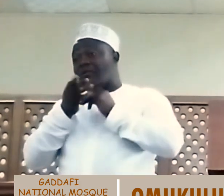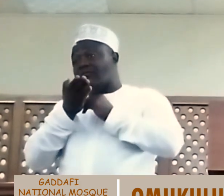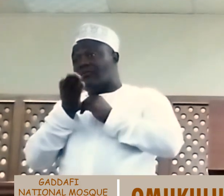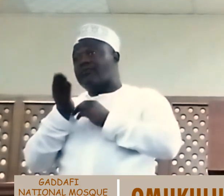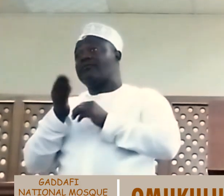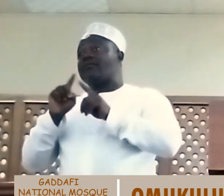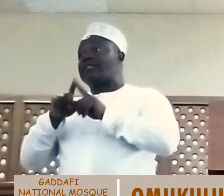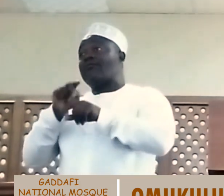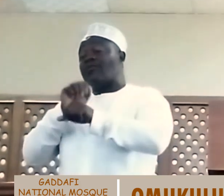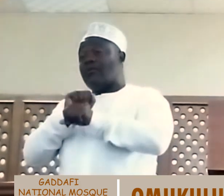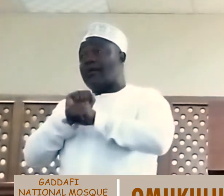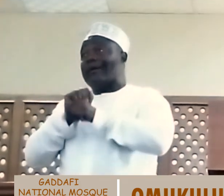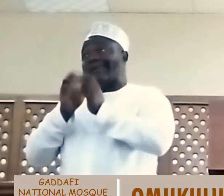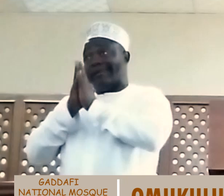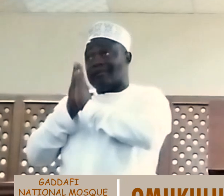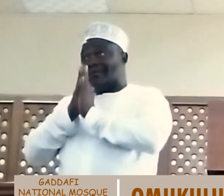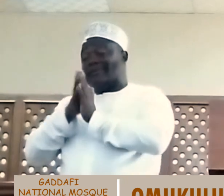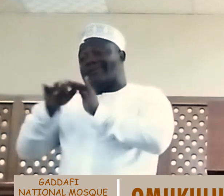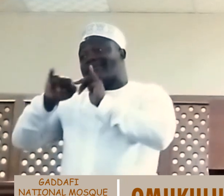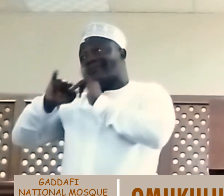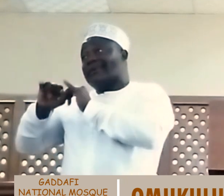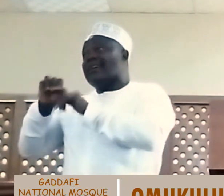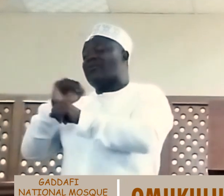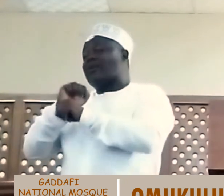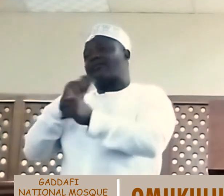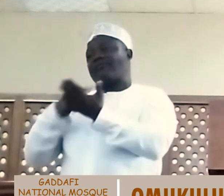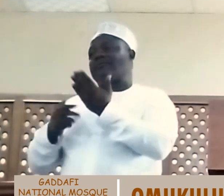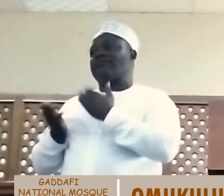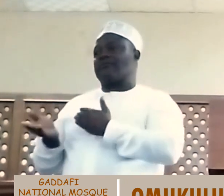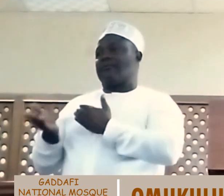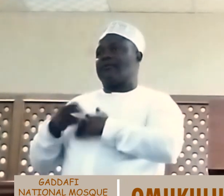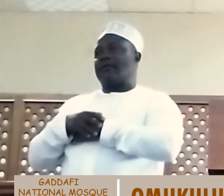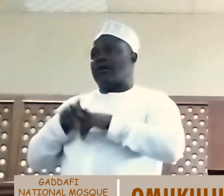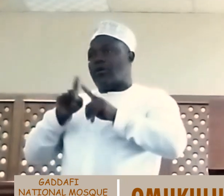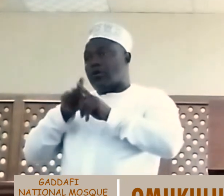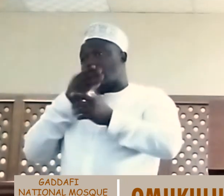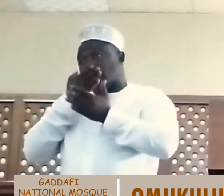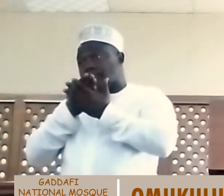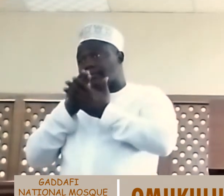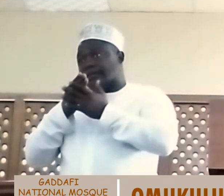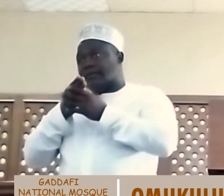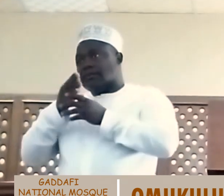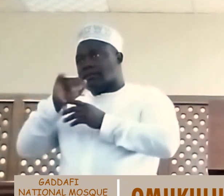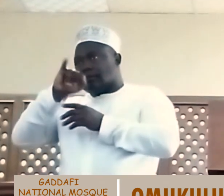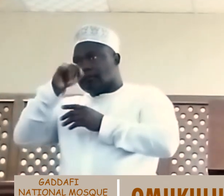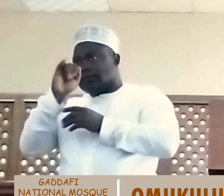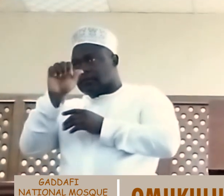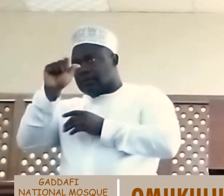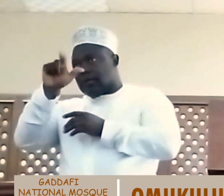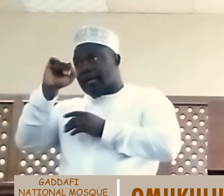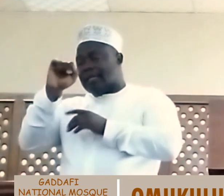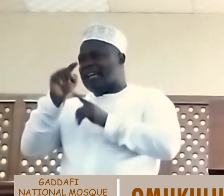إذا مات الإنسان انقطع عمله إلا من ثلاث صدقة جارية